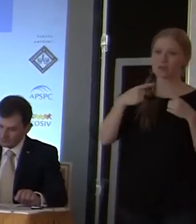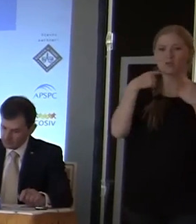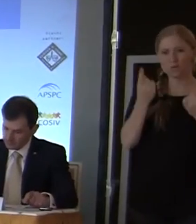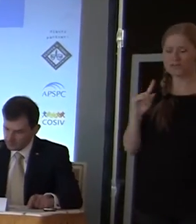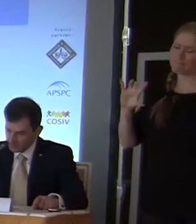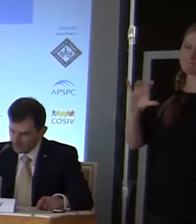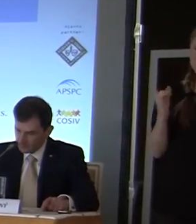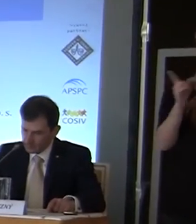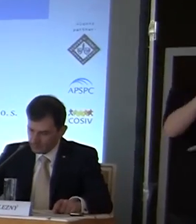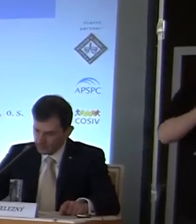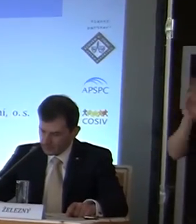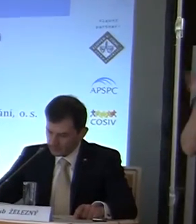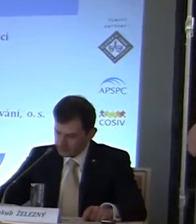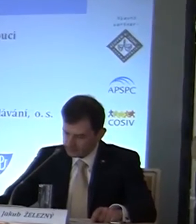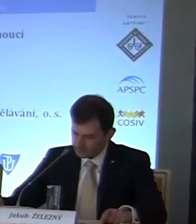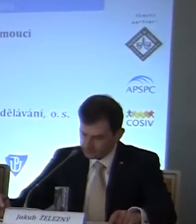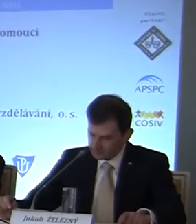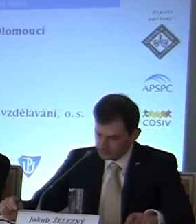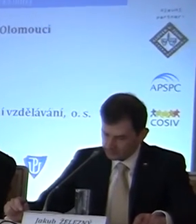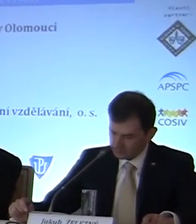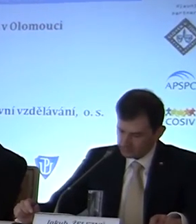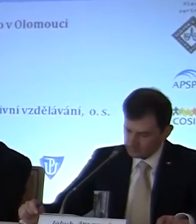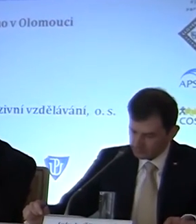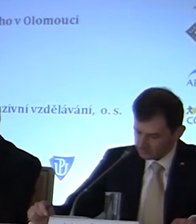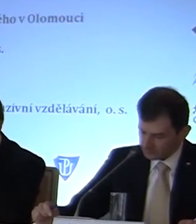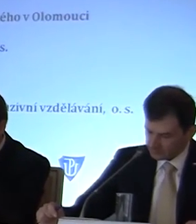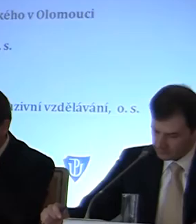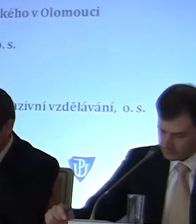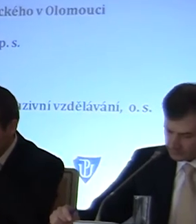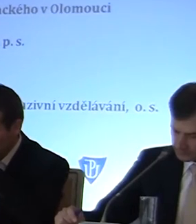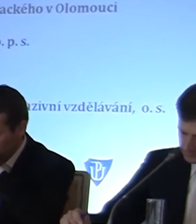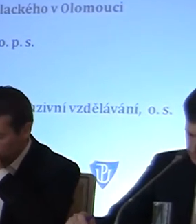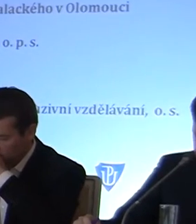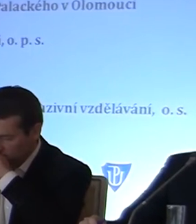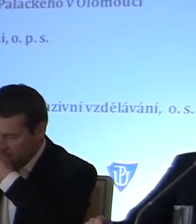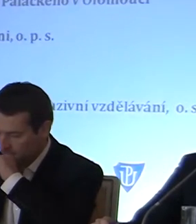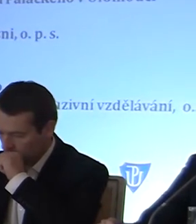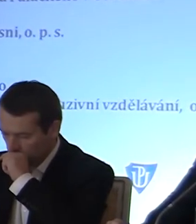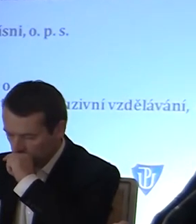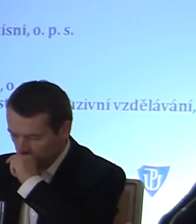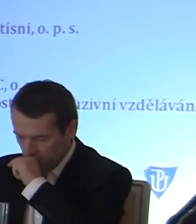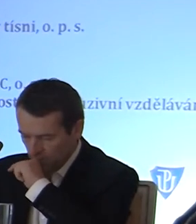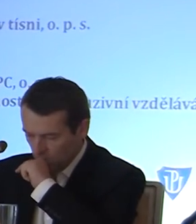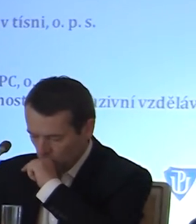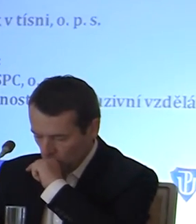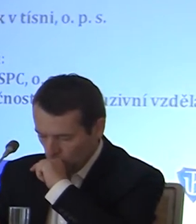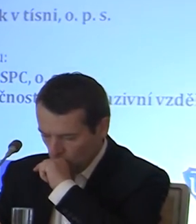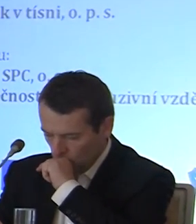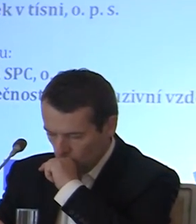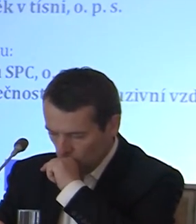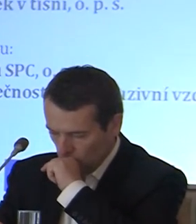v kontextu Pedagogické fakulty Univerzity Palackého v Olomouci na této konferenci. Chtěl bych hned v